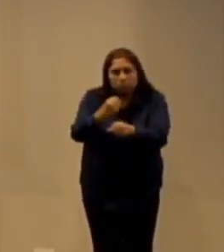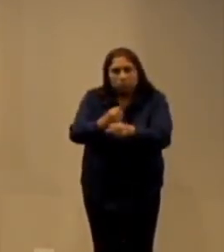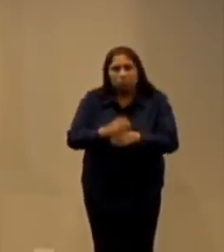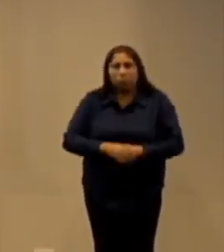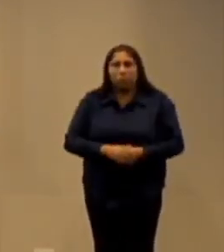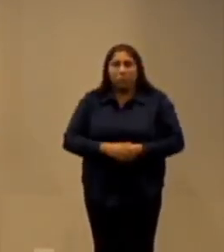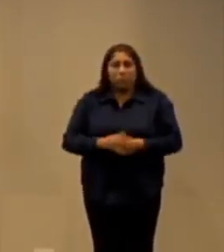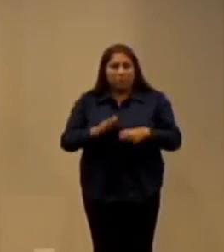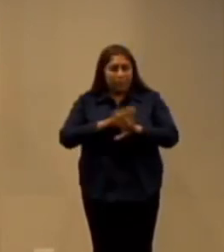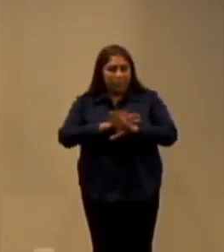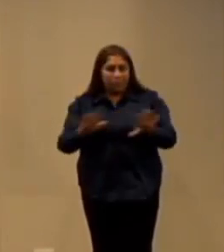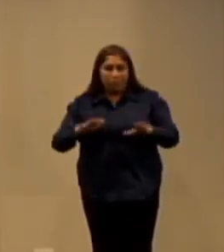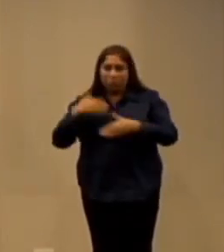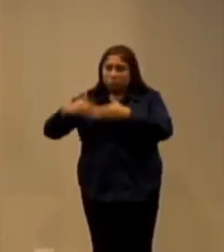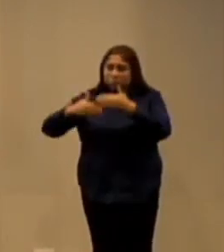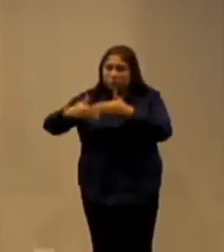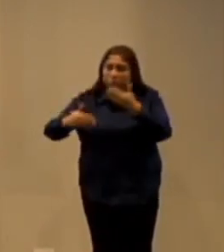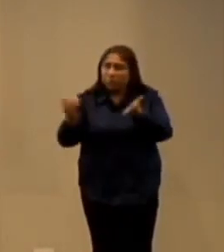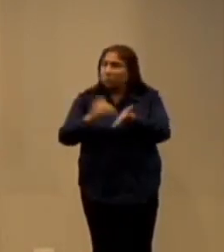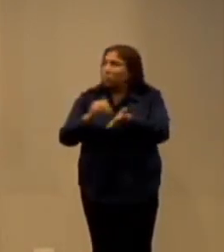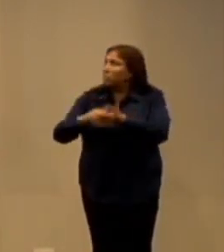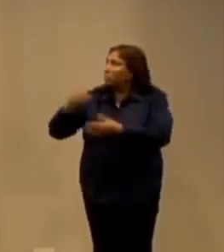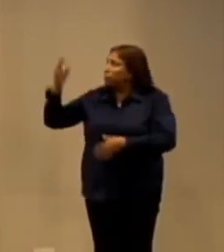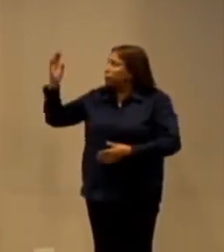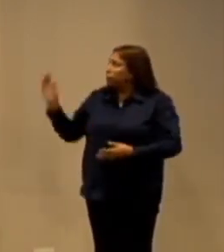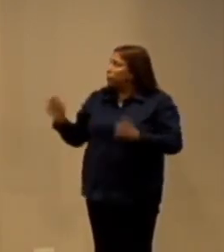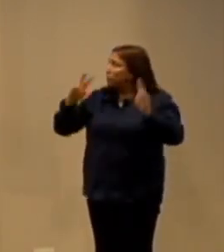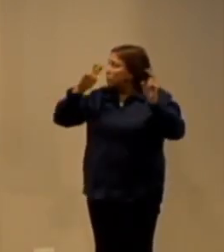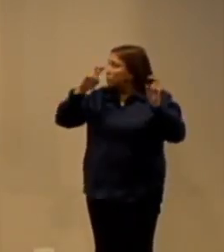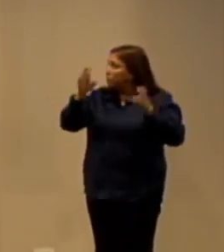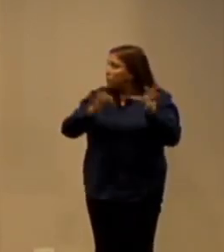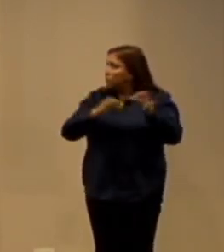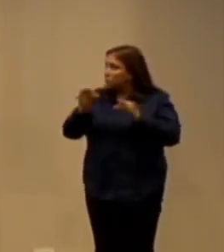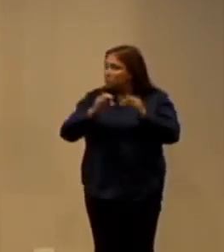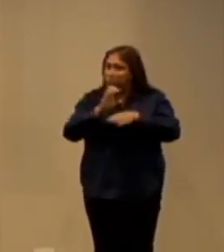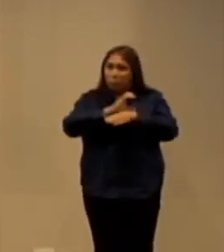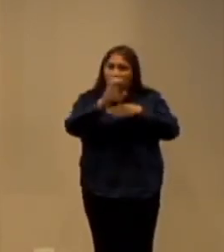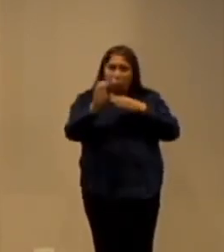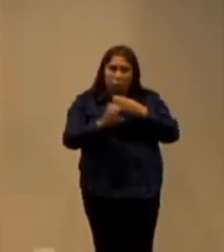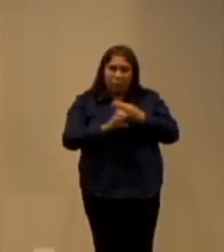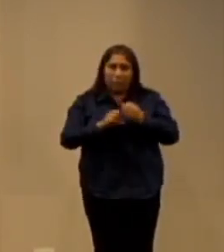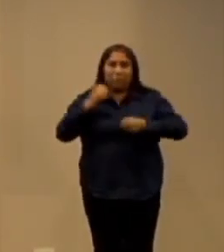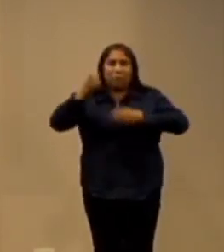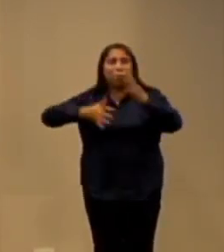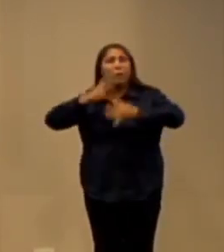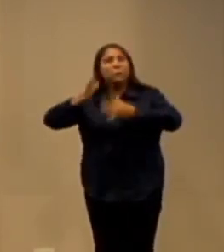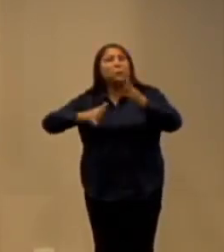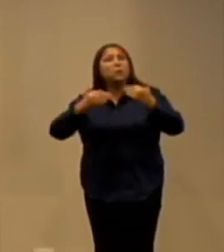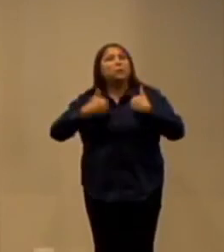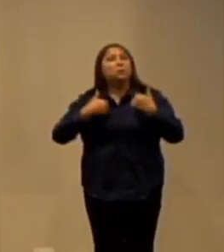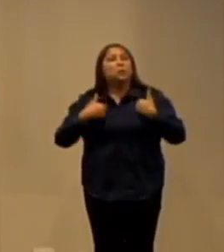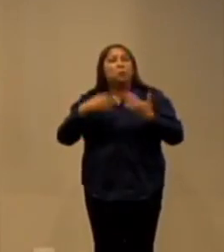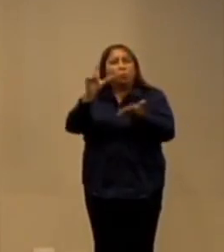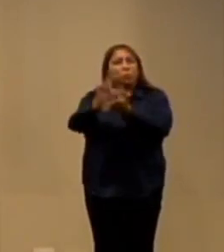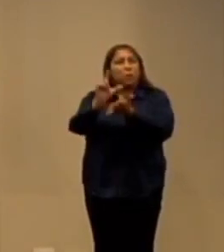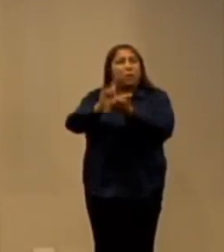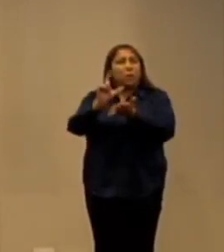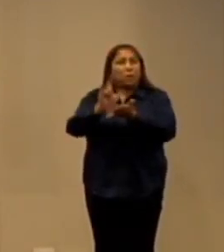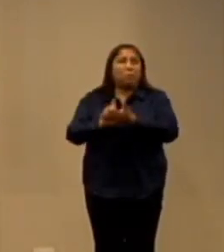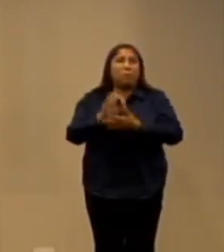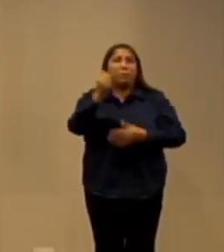Y ya para cerrar voy a avanzar un poquito más. Todo el tema que hemos estado trabajando con ADIS. Quiero decirle que el lenguaje de señas, tenemos en Lima